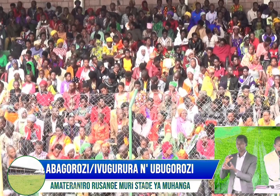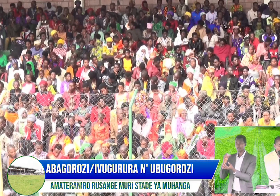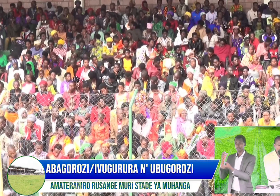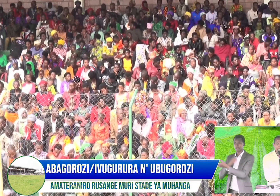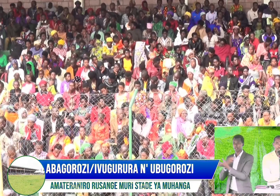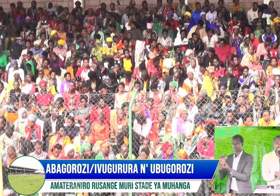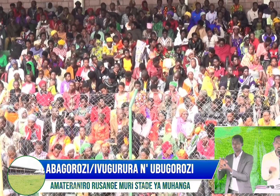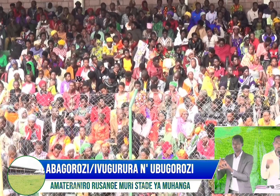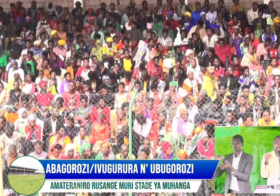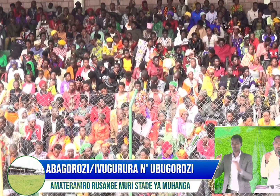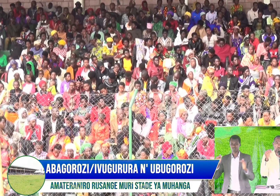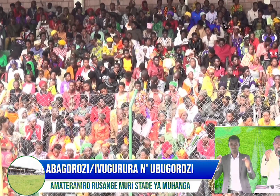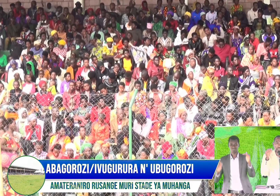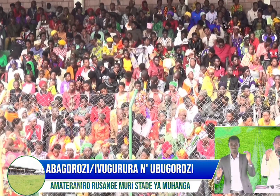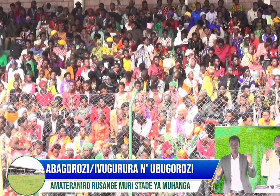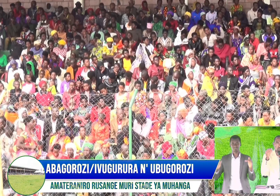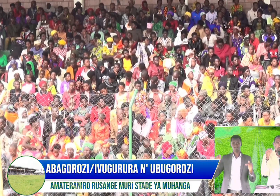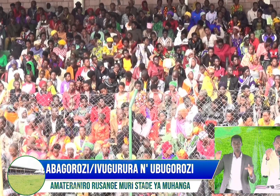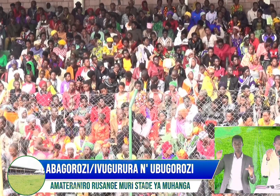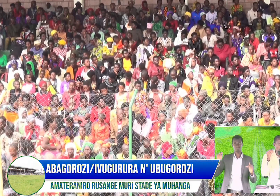ijambo ry'imana riravuze ngo burya